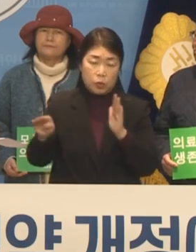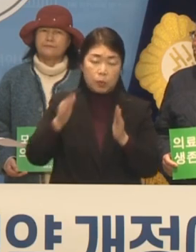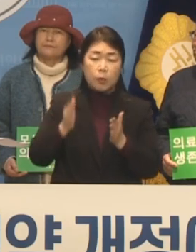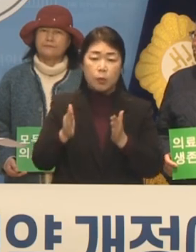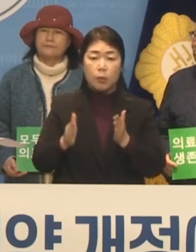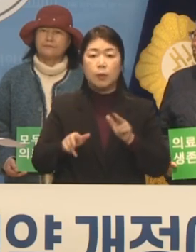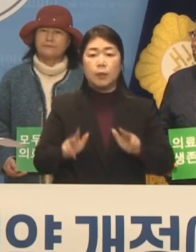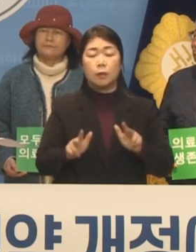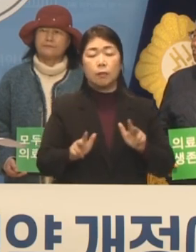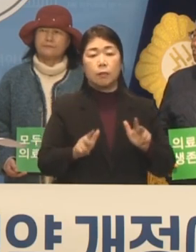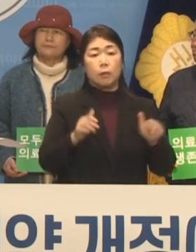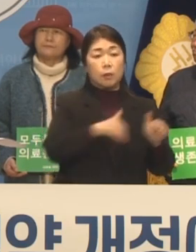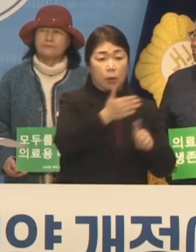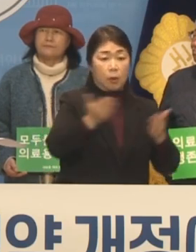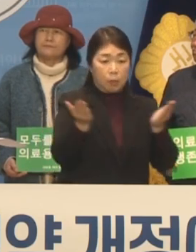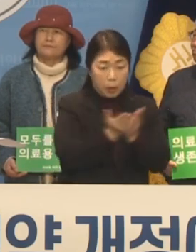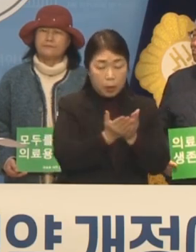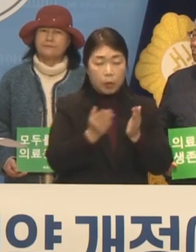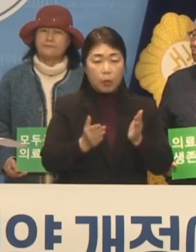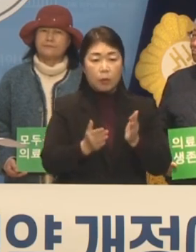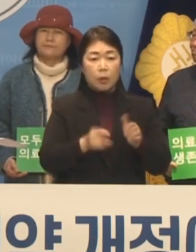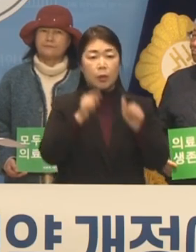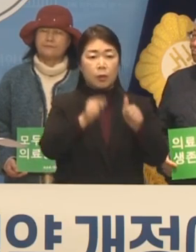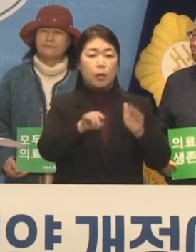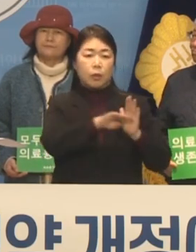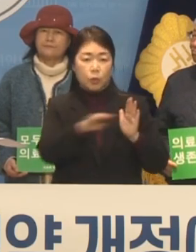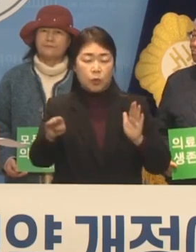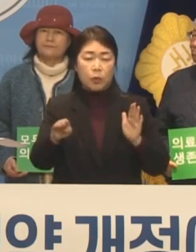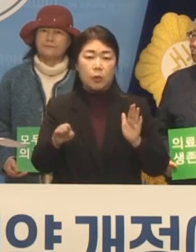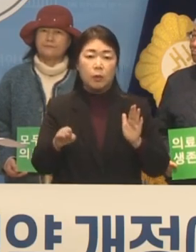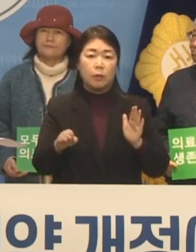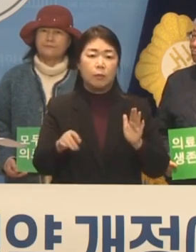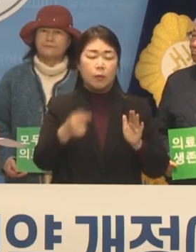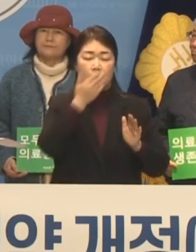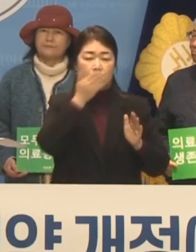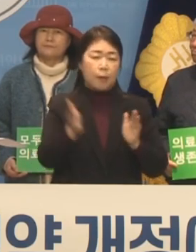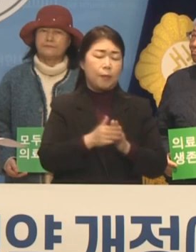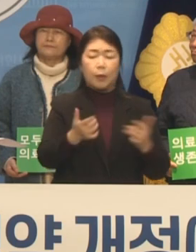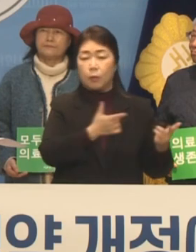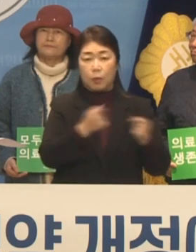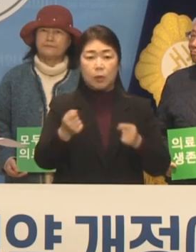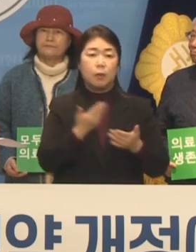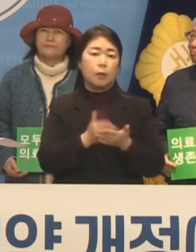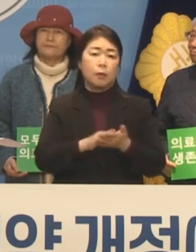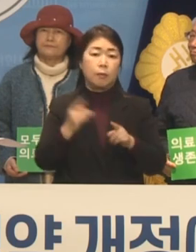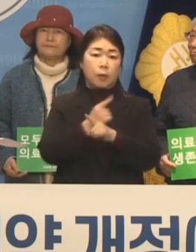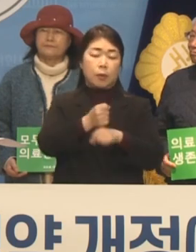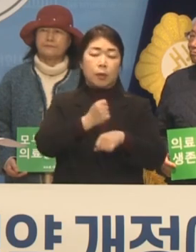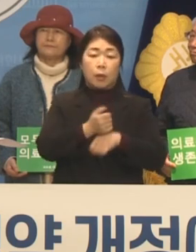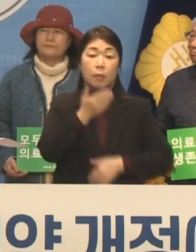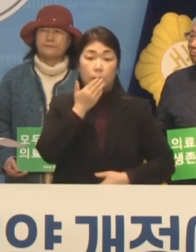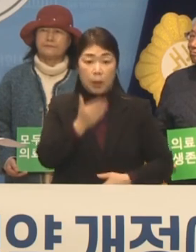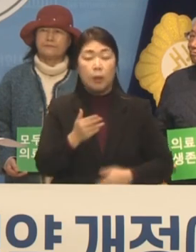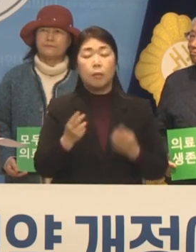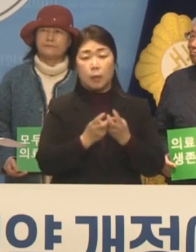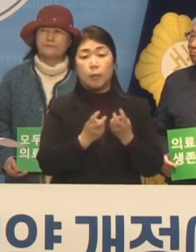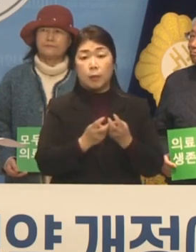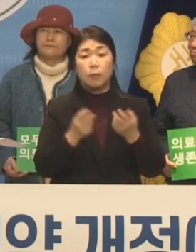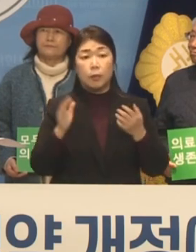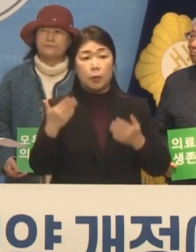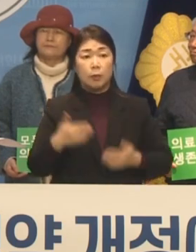마약류 관리법과 시행령과 시행규칙을 한 번에 개정할 수 있는 길이 열린